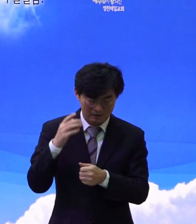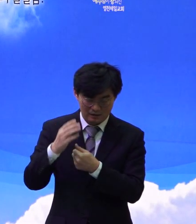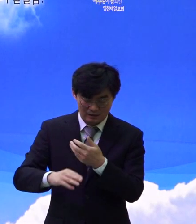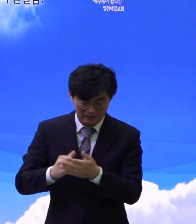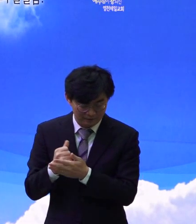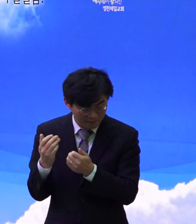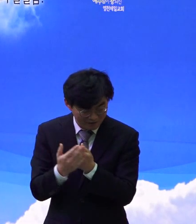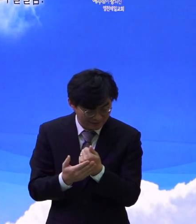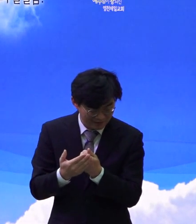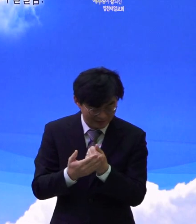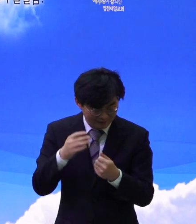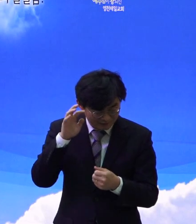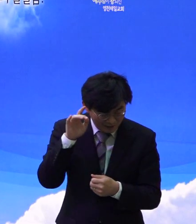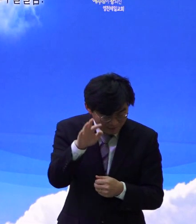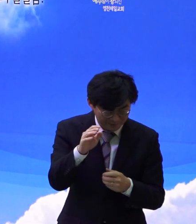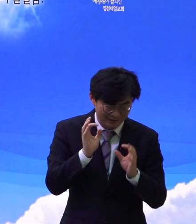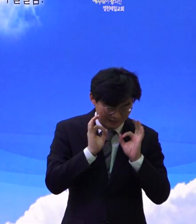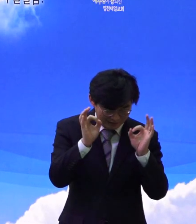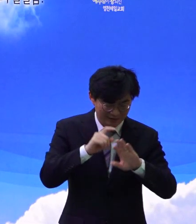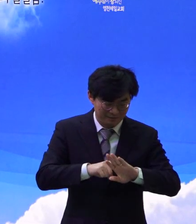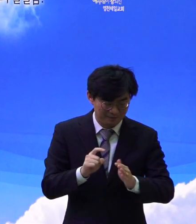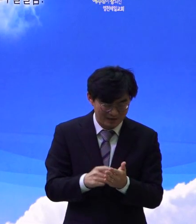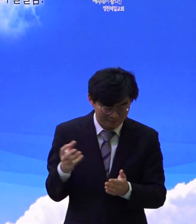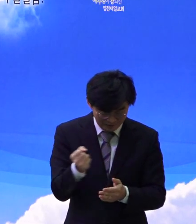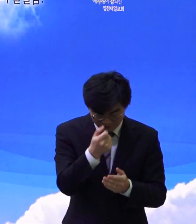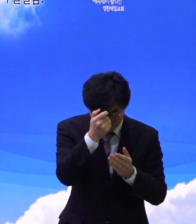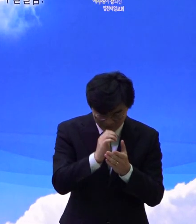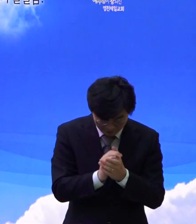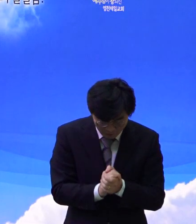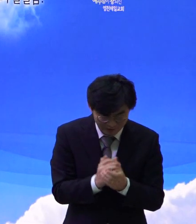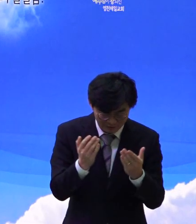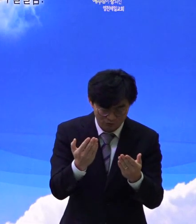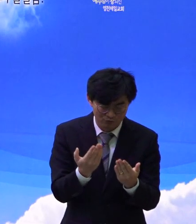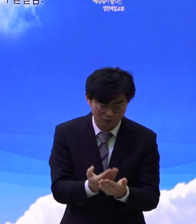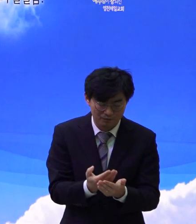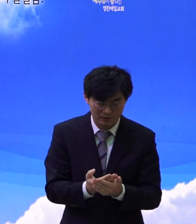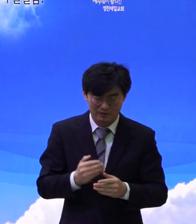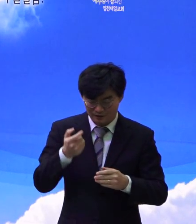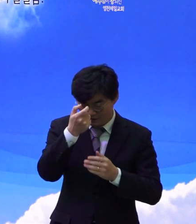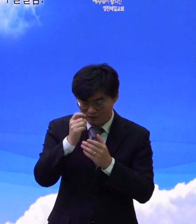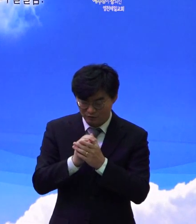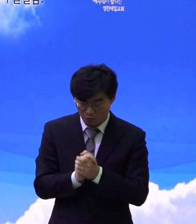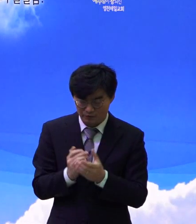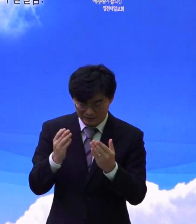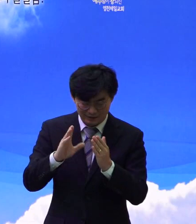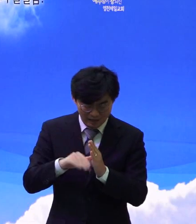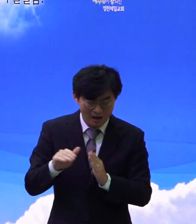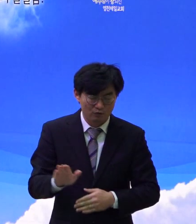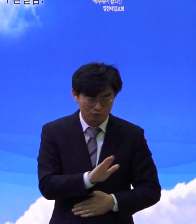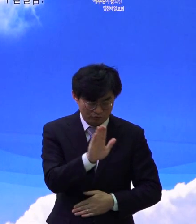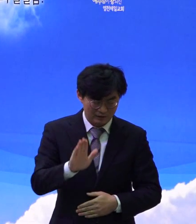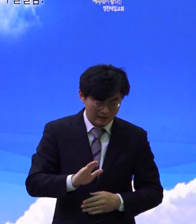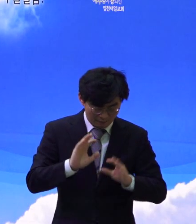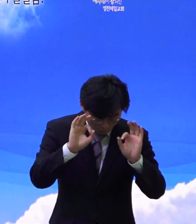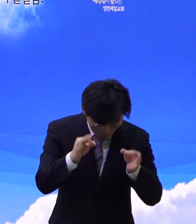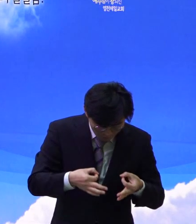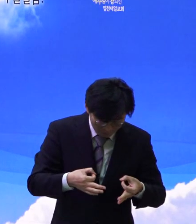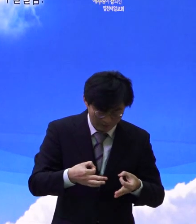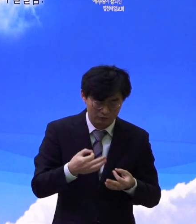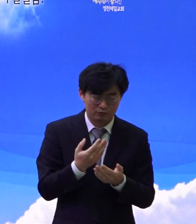은혜를 사모하는 간절한 마음으로 기도하게 하옵소서. 기도하는 가운데 우리의 연약함을 일깨우게